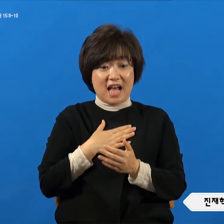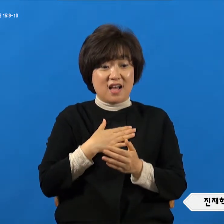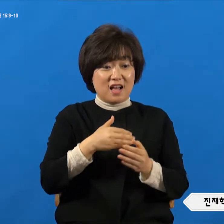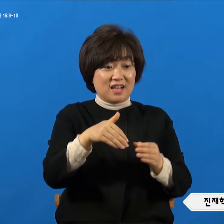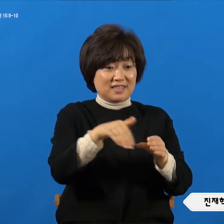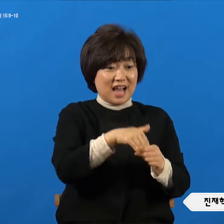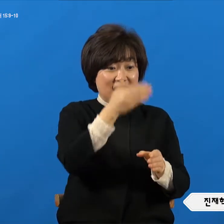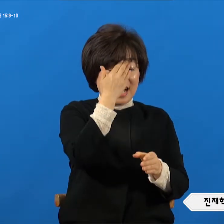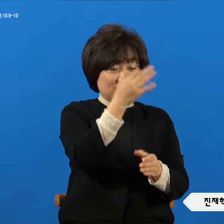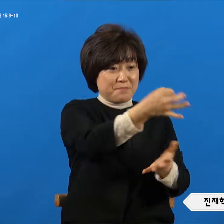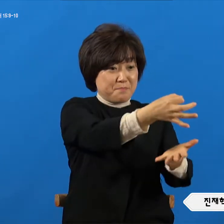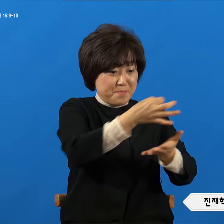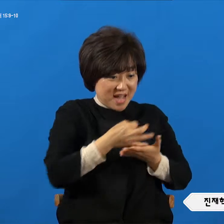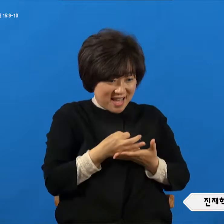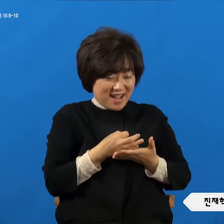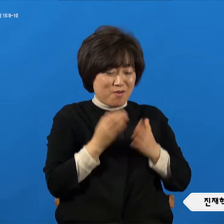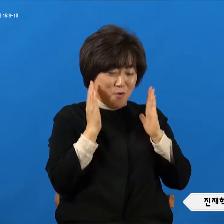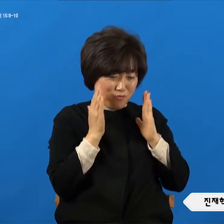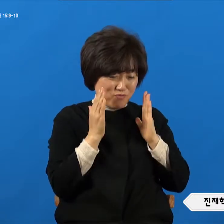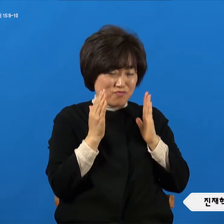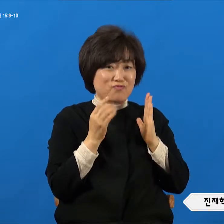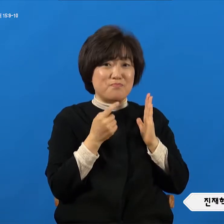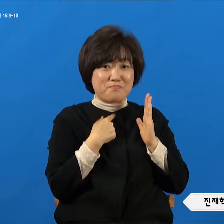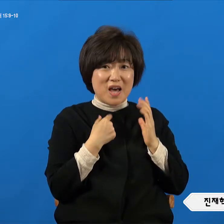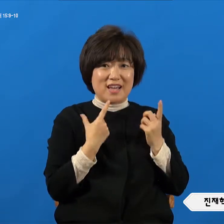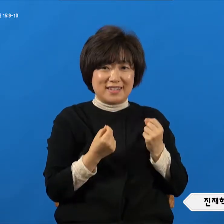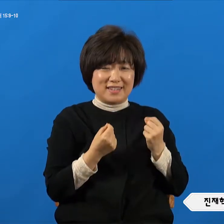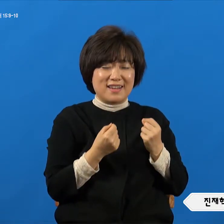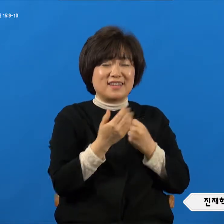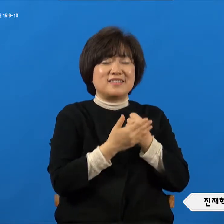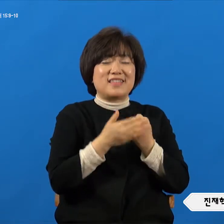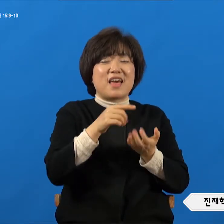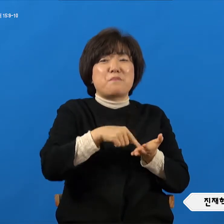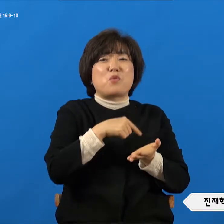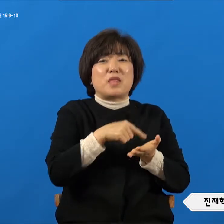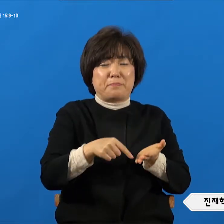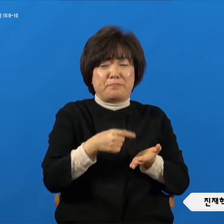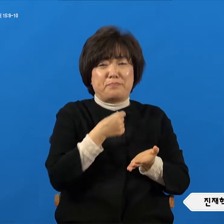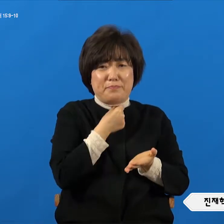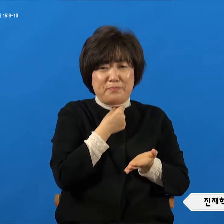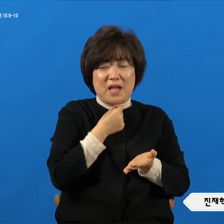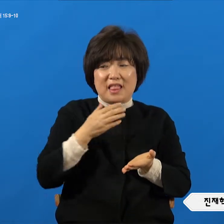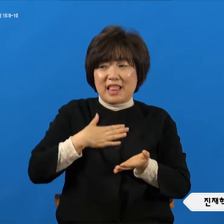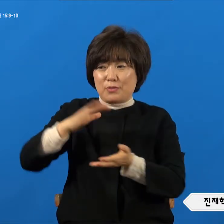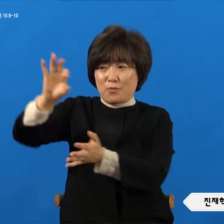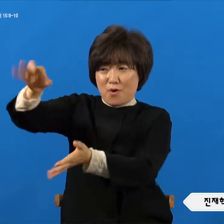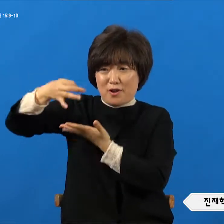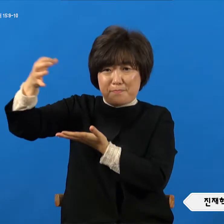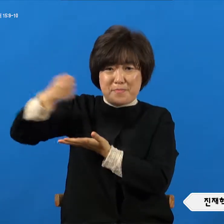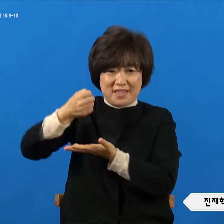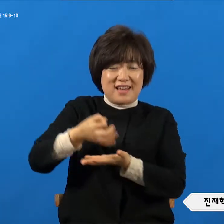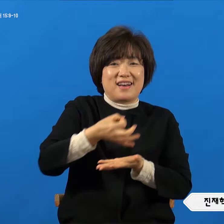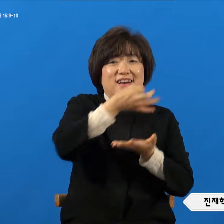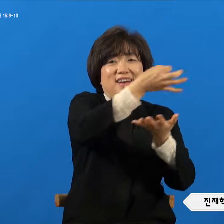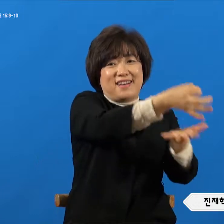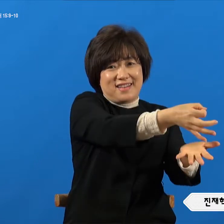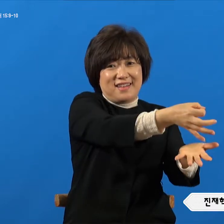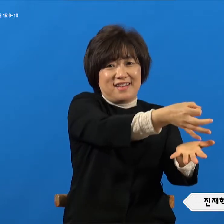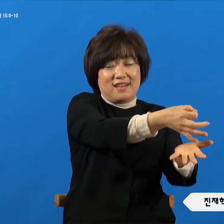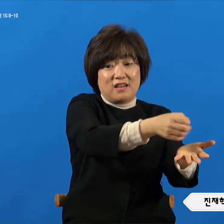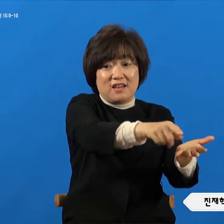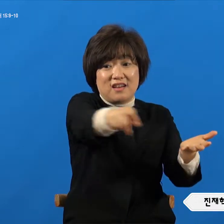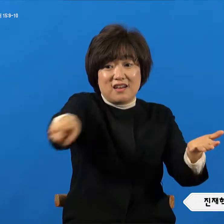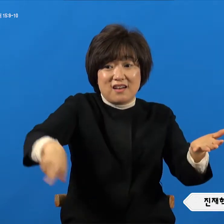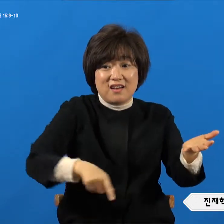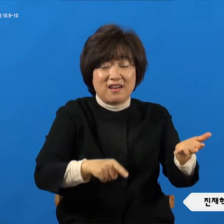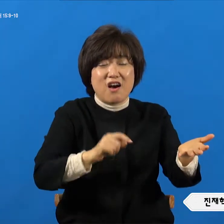수 있었던 것을 생각하며 그 은혜에 조금이나마 보답하고 싶어서 헌금을 합니다. 저처럼 정말